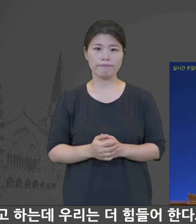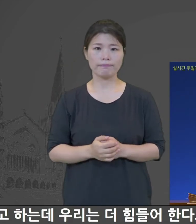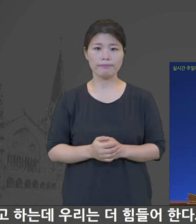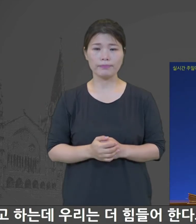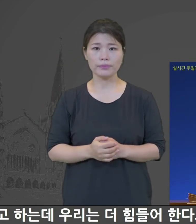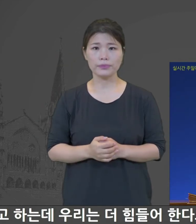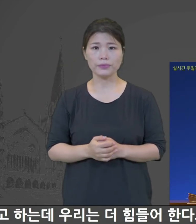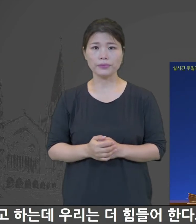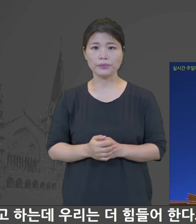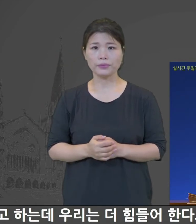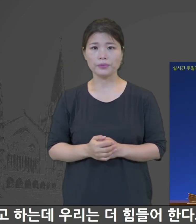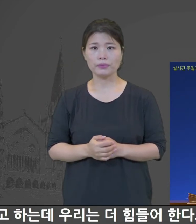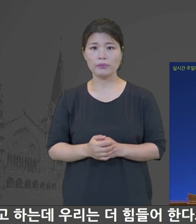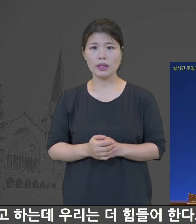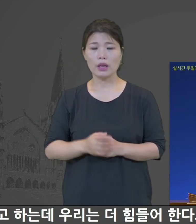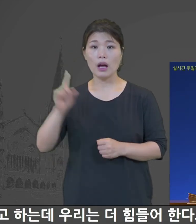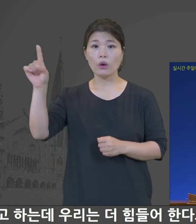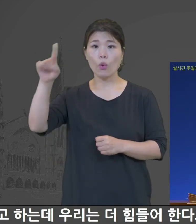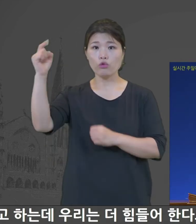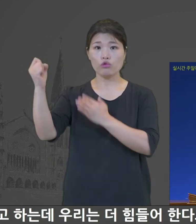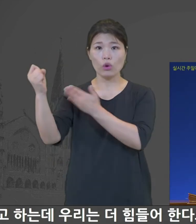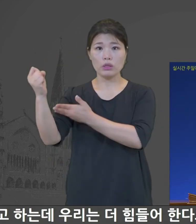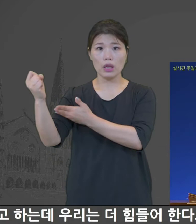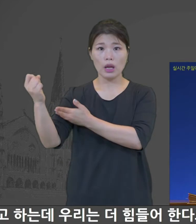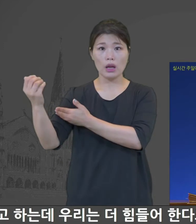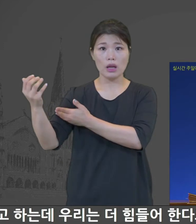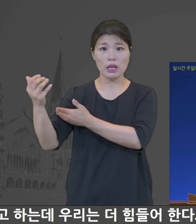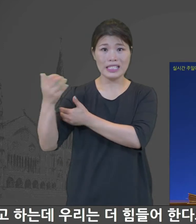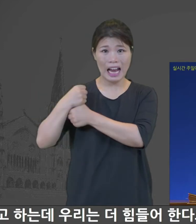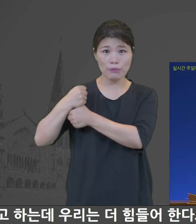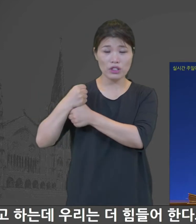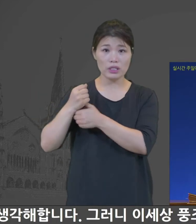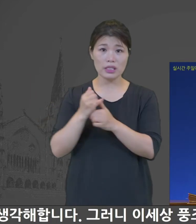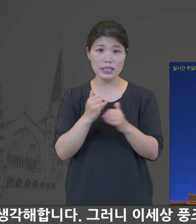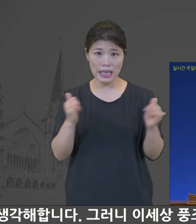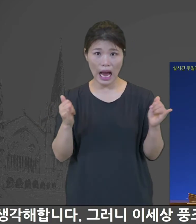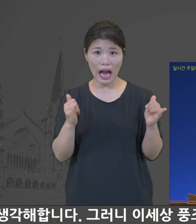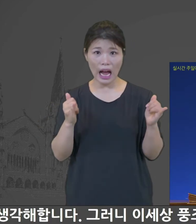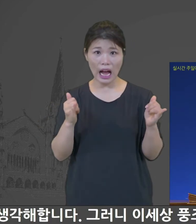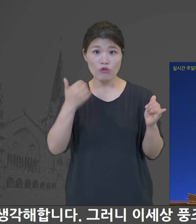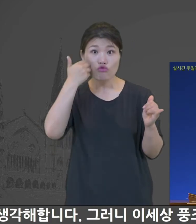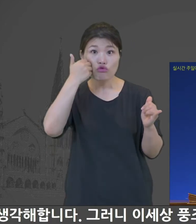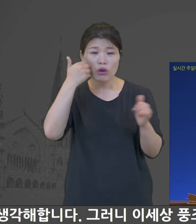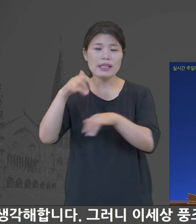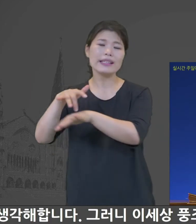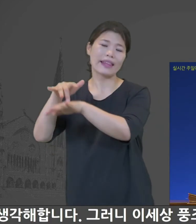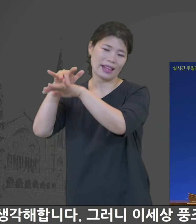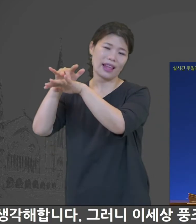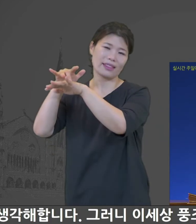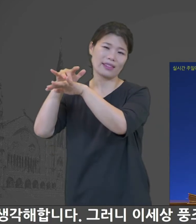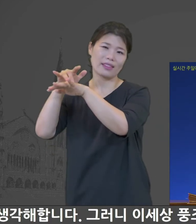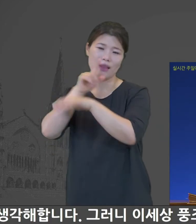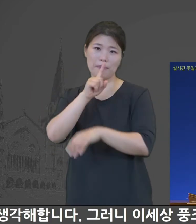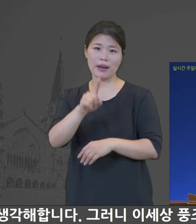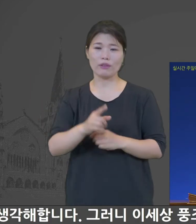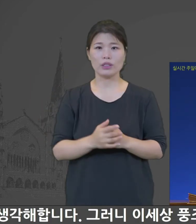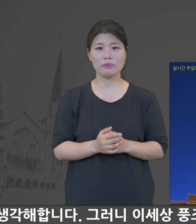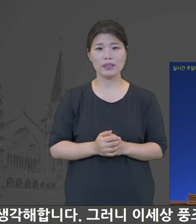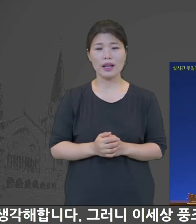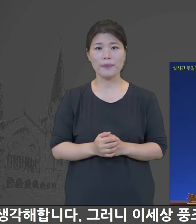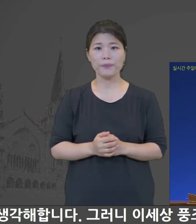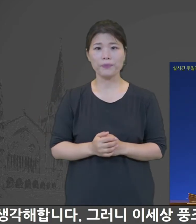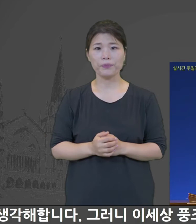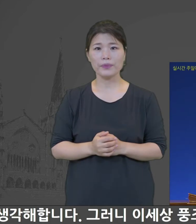겁니다. 공중권세 잡은 자, 이건 사탄을 뜻하는 겁니다. 공중권세 잡은 자는 사탄을 뜻하는데,